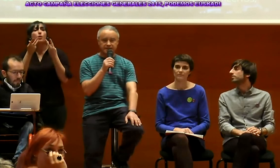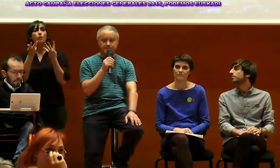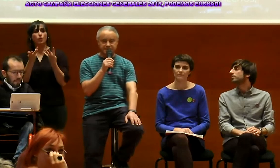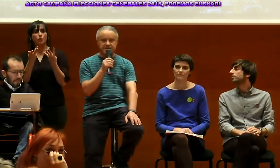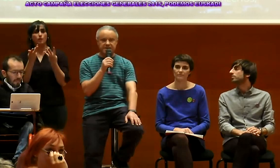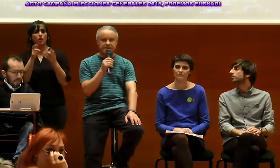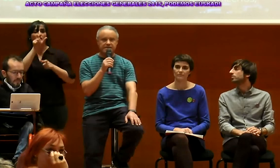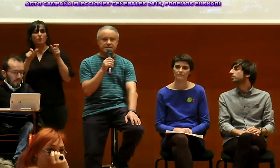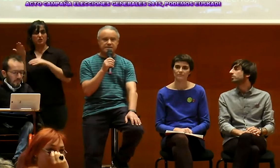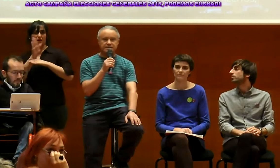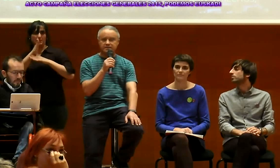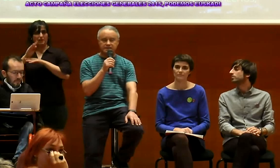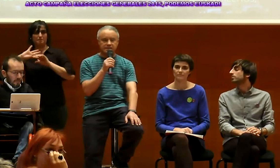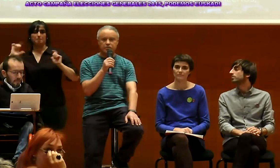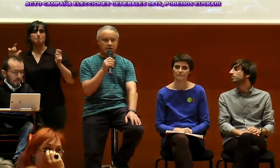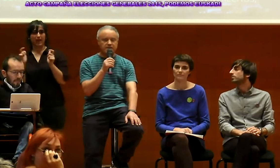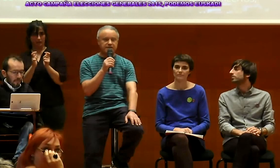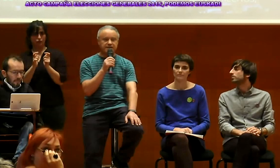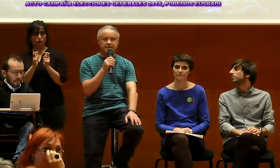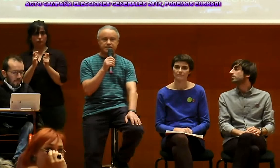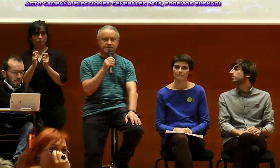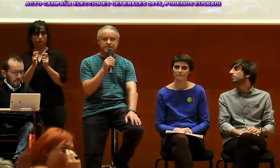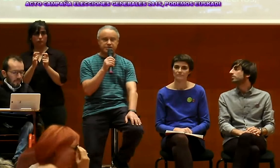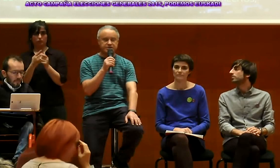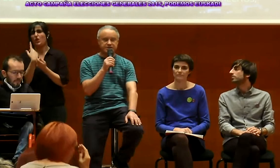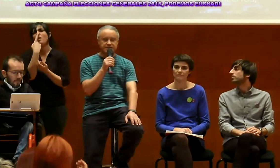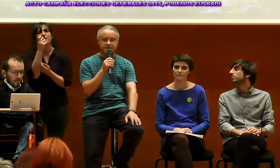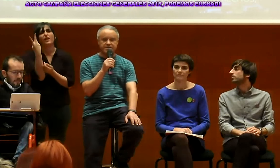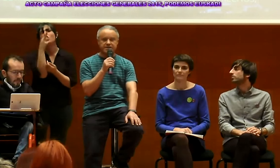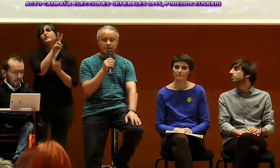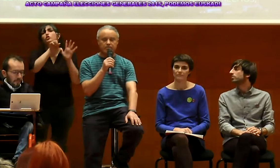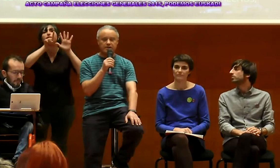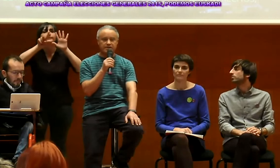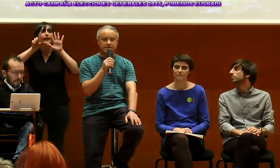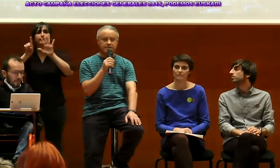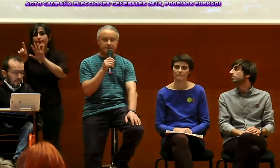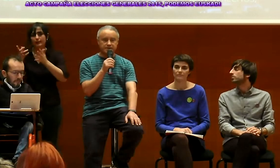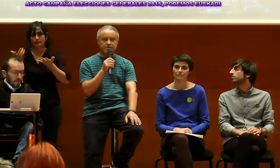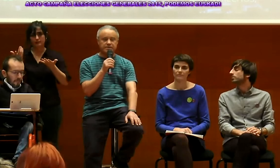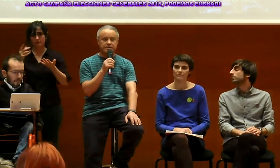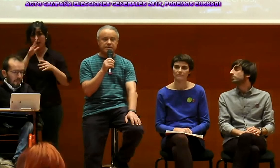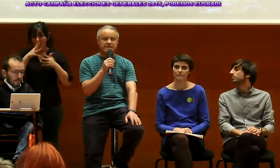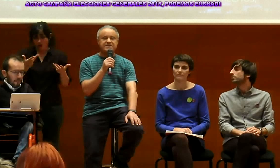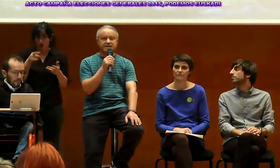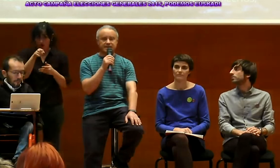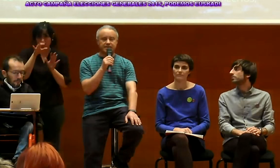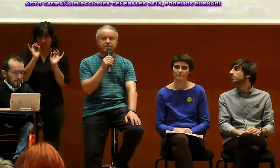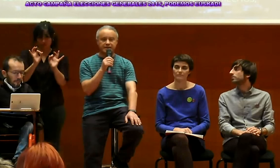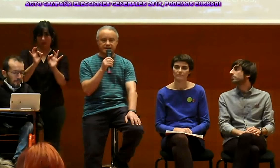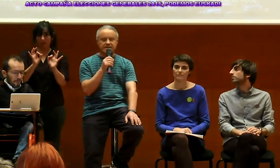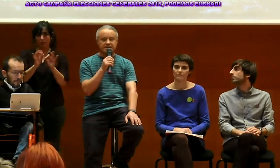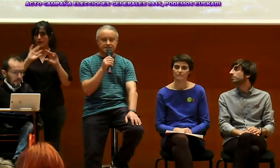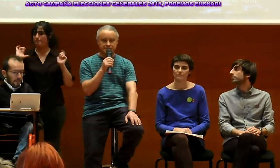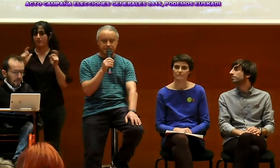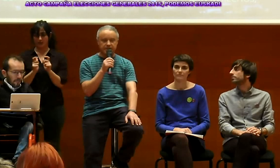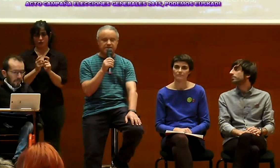de representantes, no hace falta 266 como hay en estos momentos, se reducirán